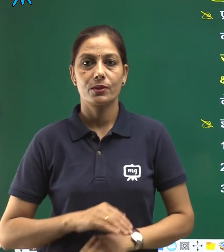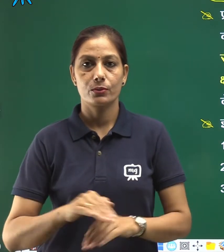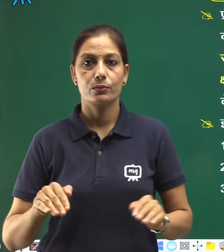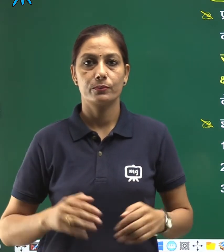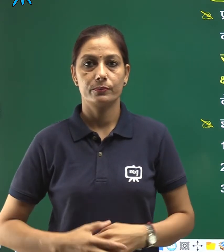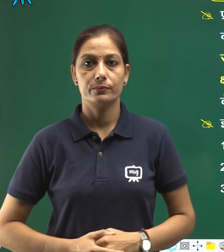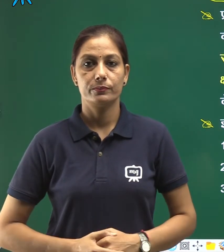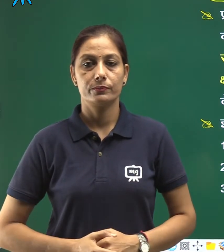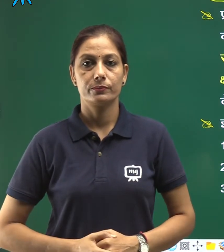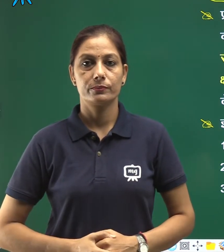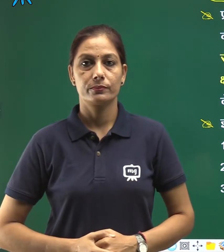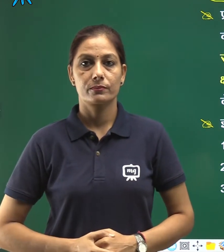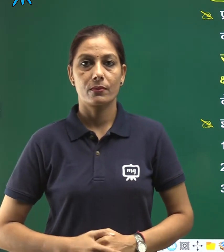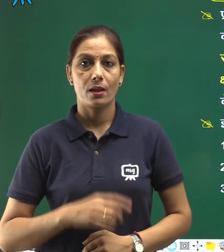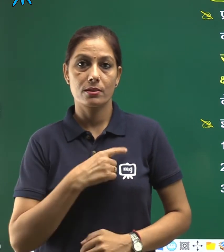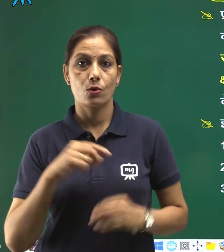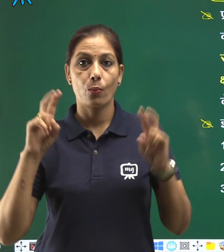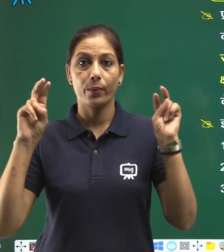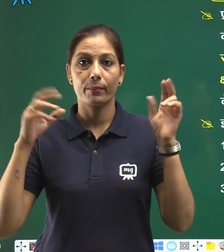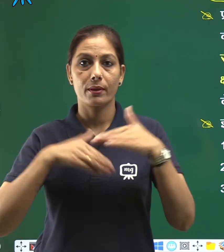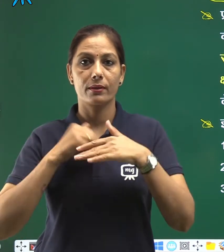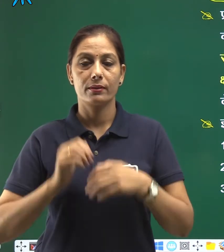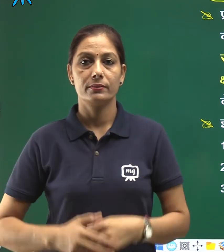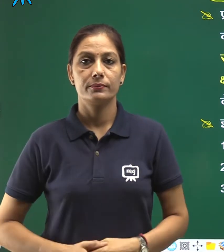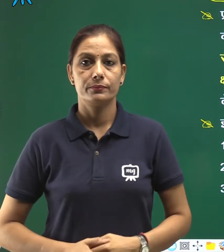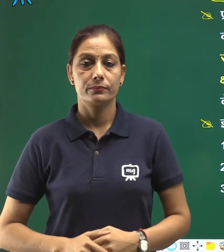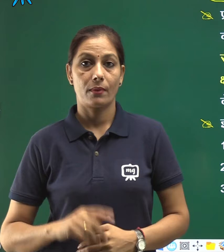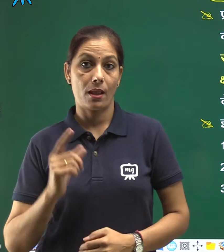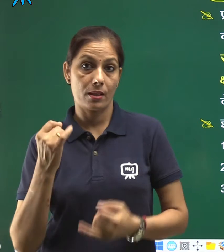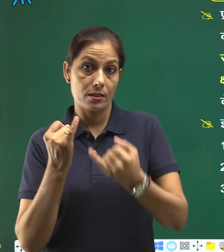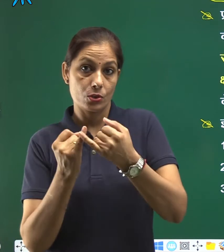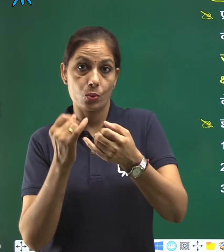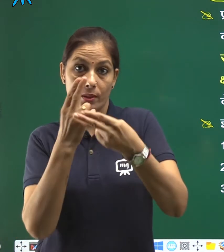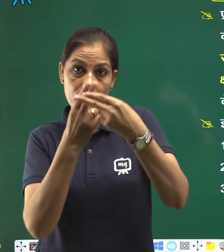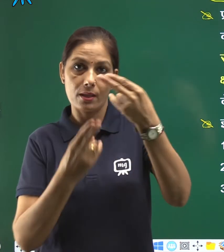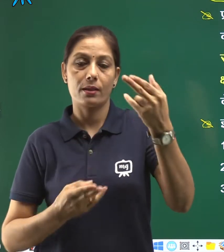बच्चों, इस पाठ में एक कहानी है।